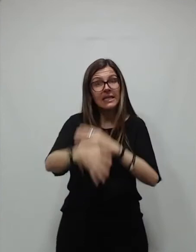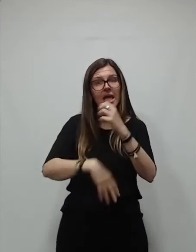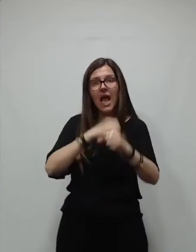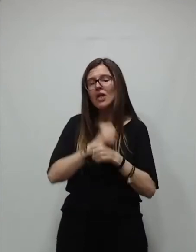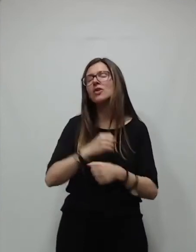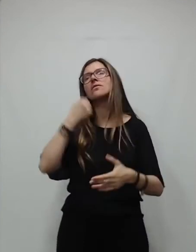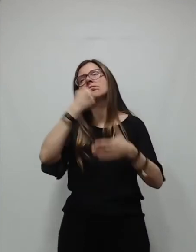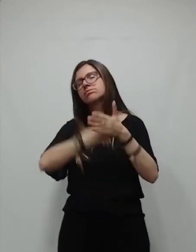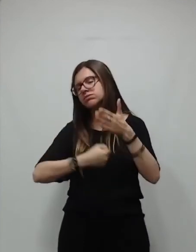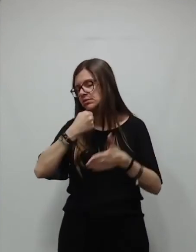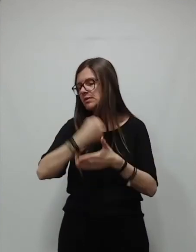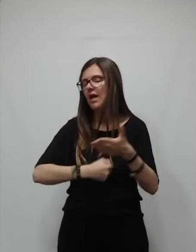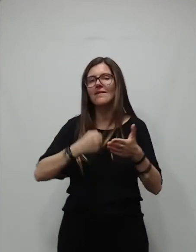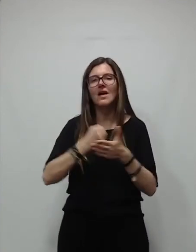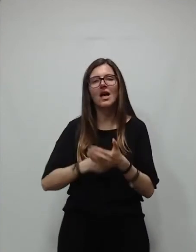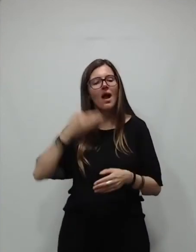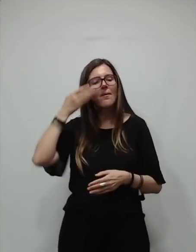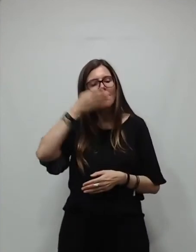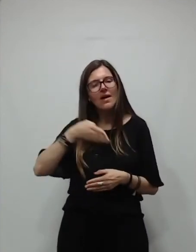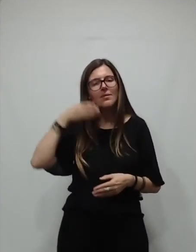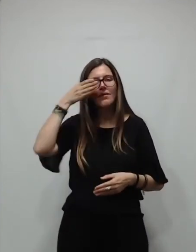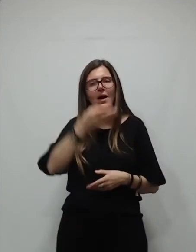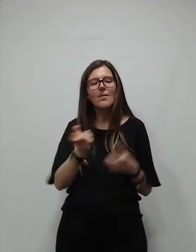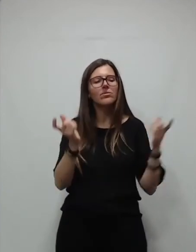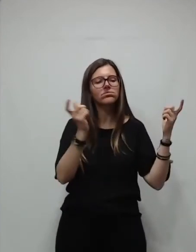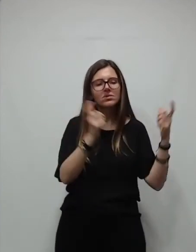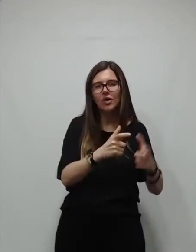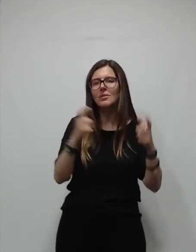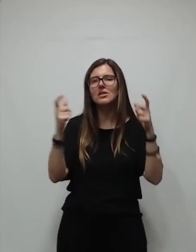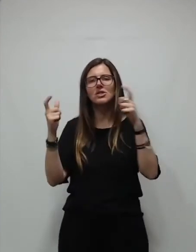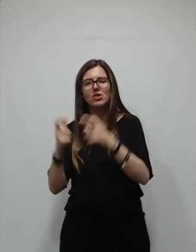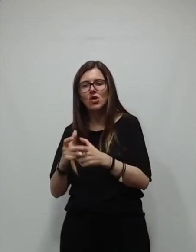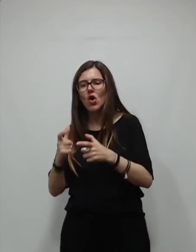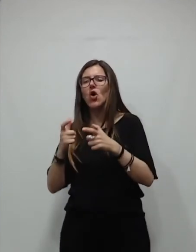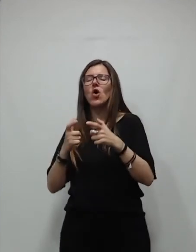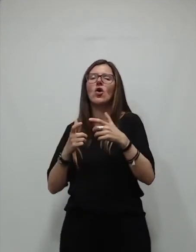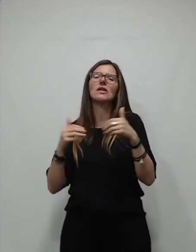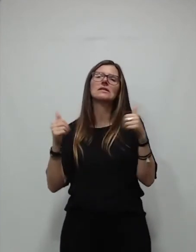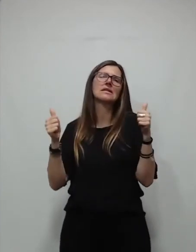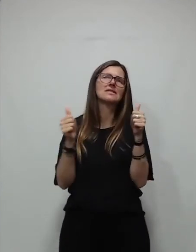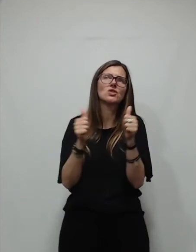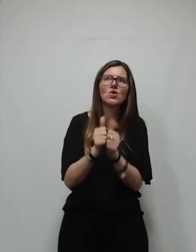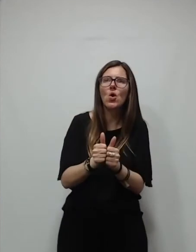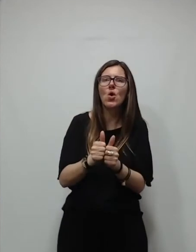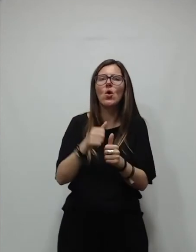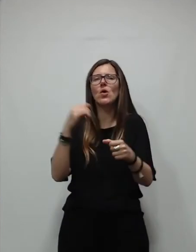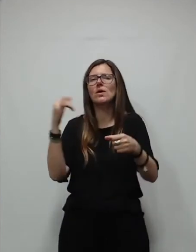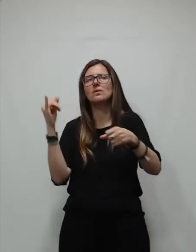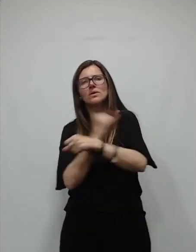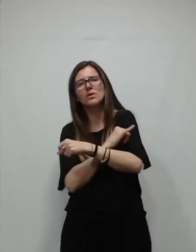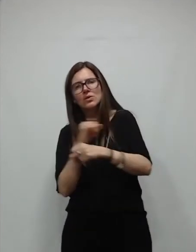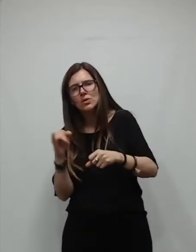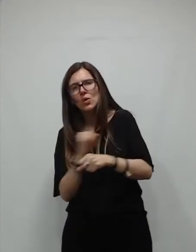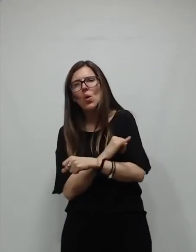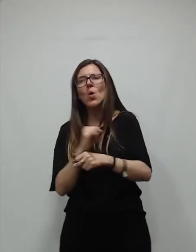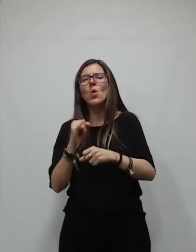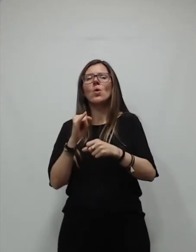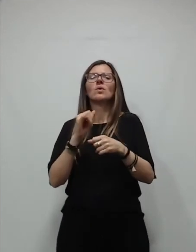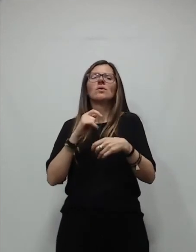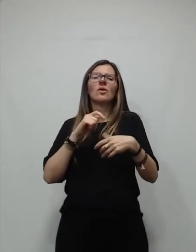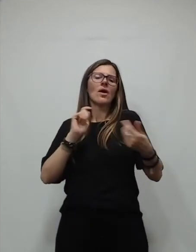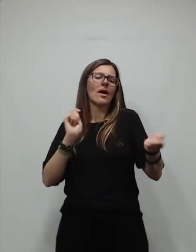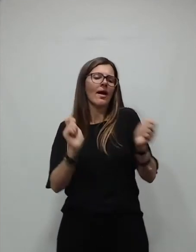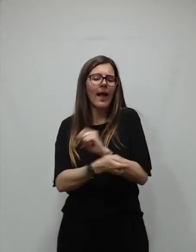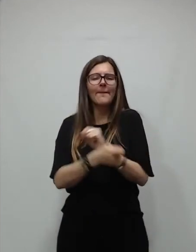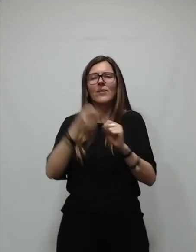estado en las diferentes comisiones, en el trabajo de la asesora, en la institucionalidad, la implementación del plan,